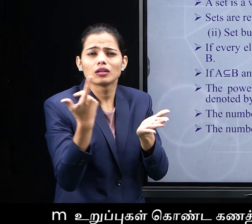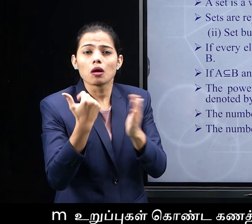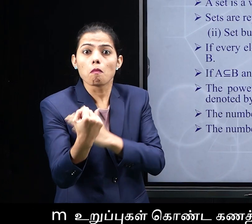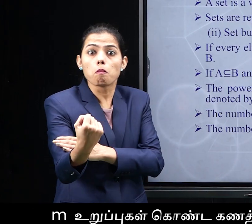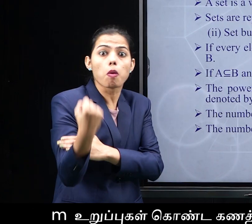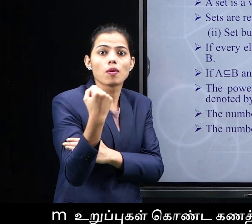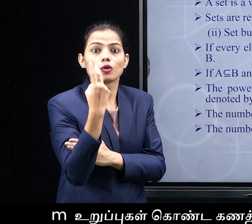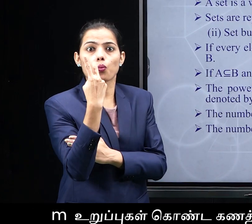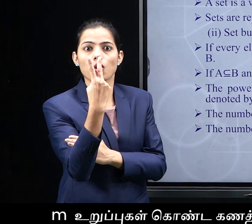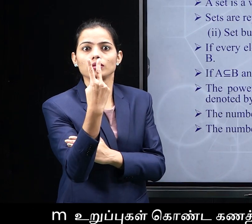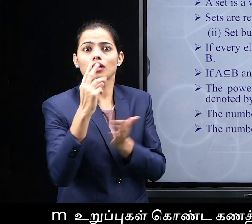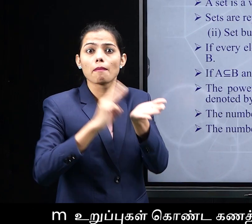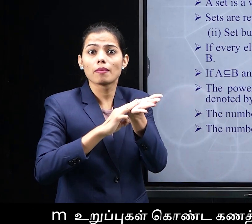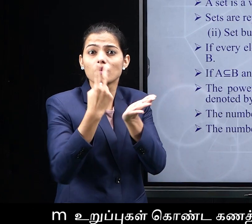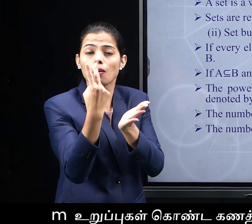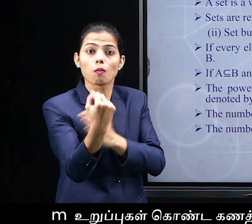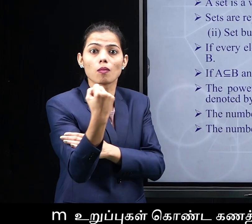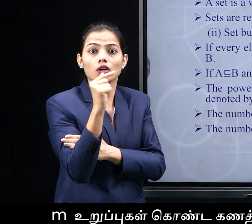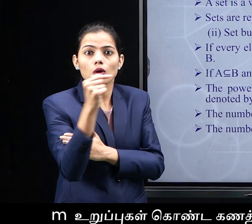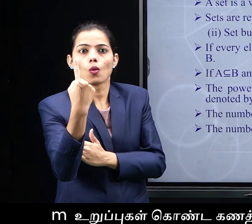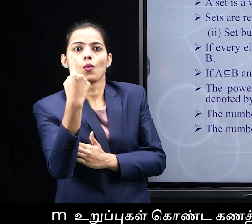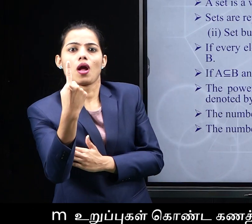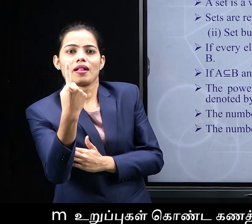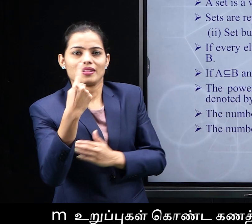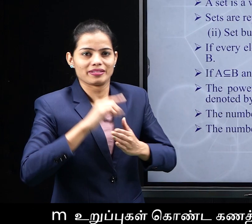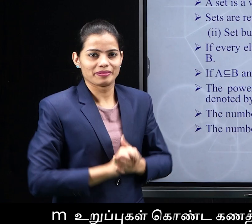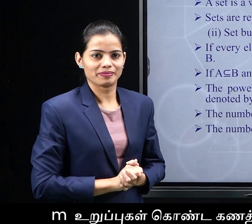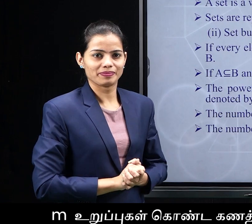கொண்ட கணத்தின் உட்கணங்களின் எண்ணிக்கை 2 மீட்டர் கழித்தல் 1.